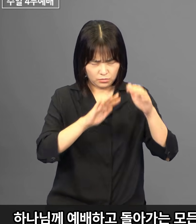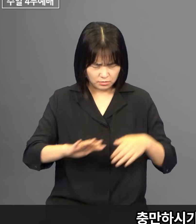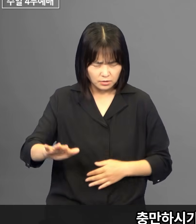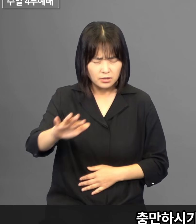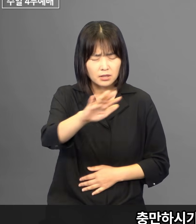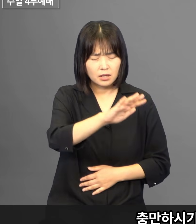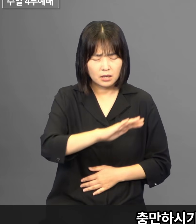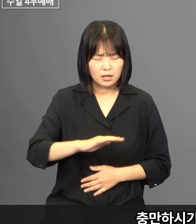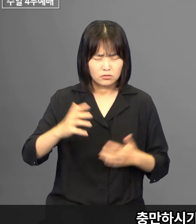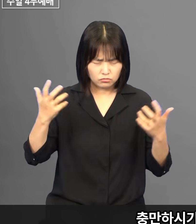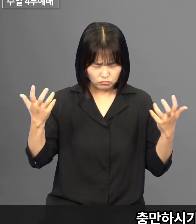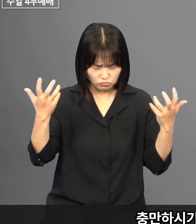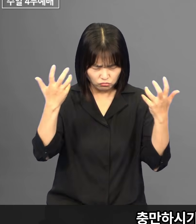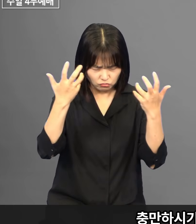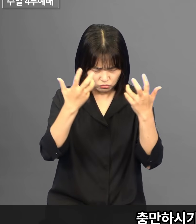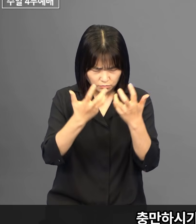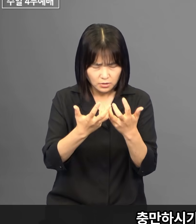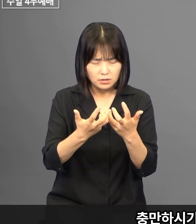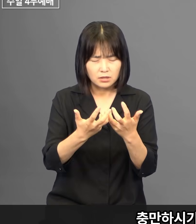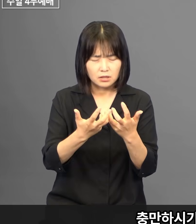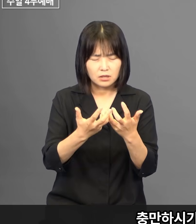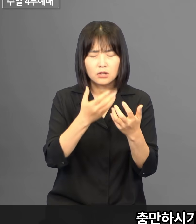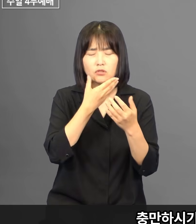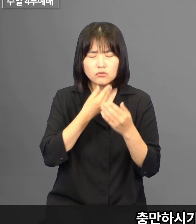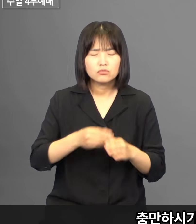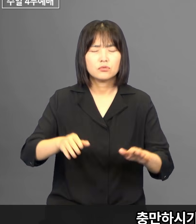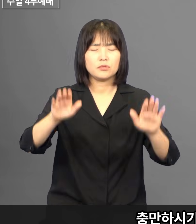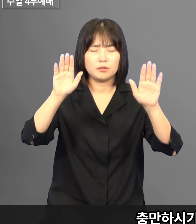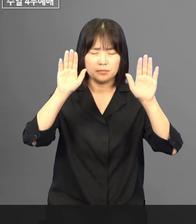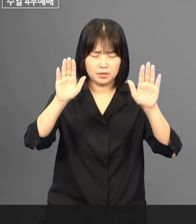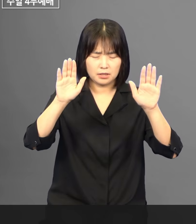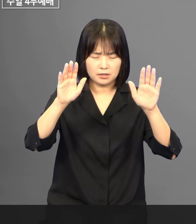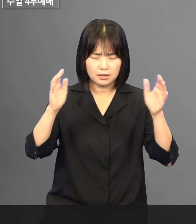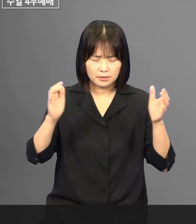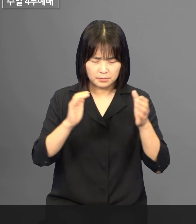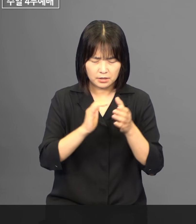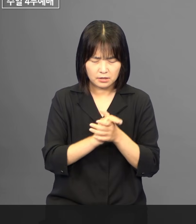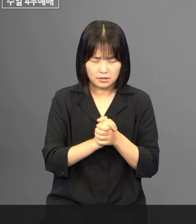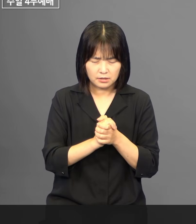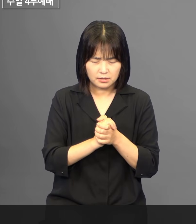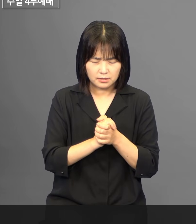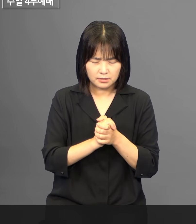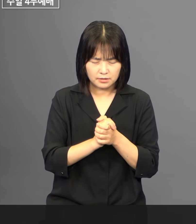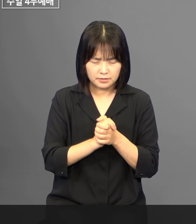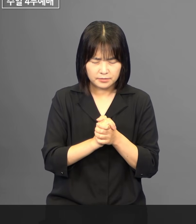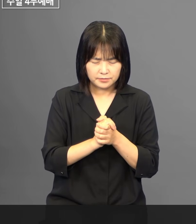위해 충만하시기를 축원하옵나이다. 아멘.